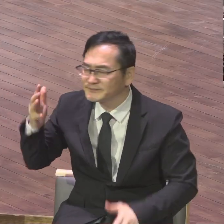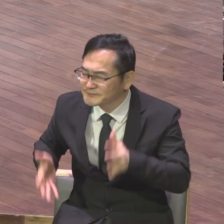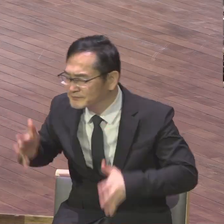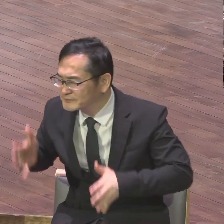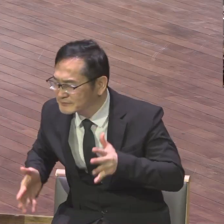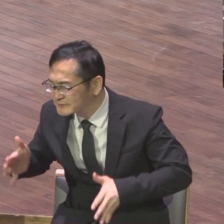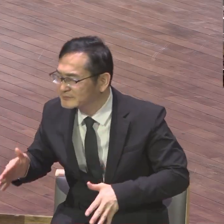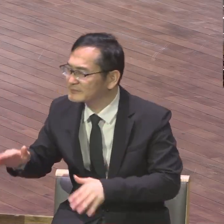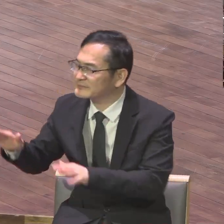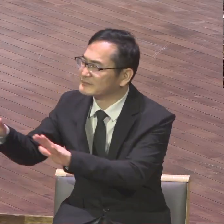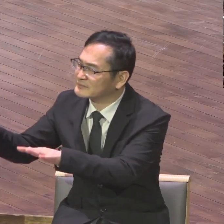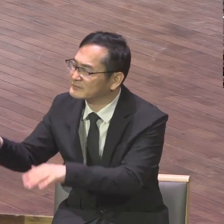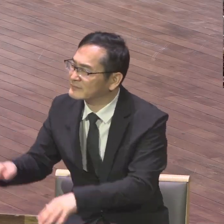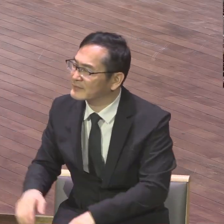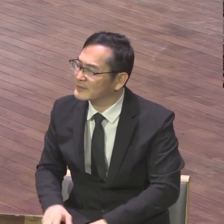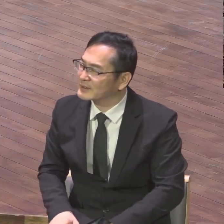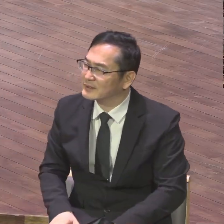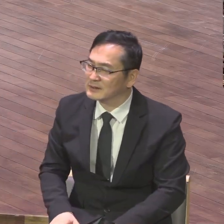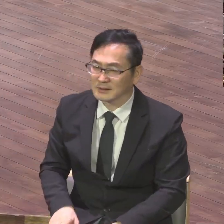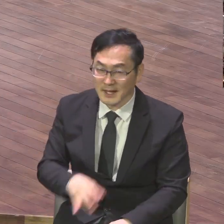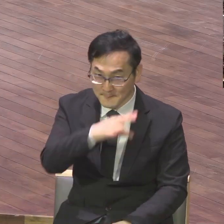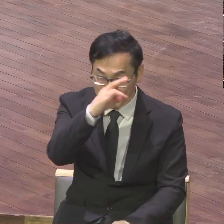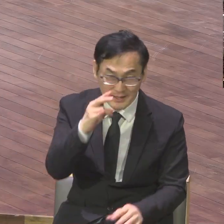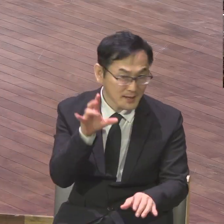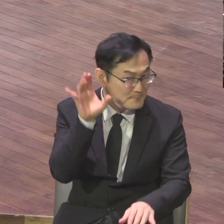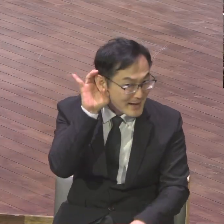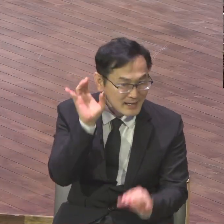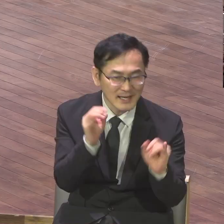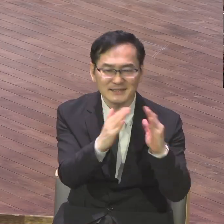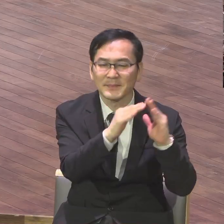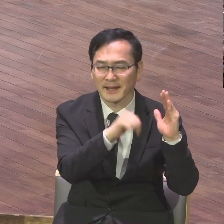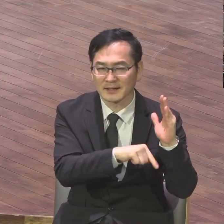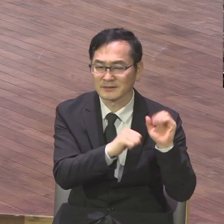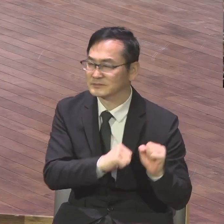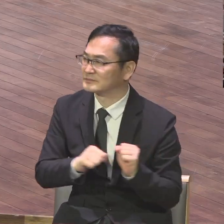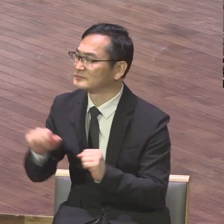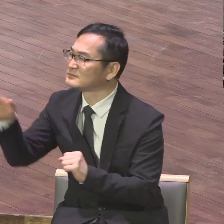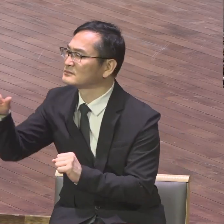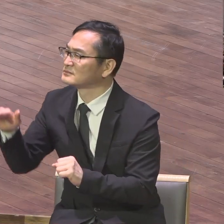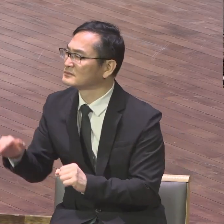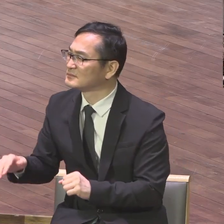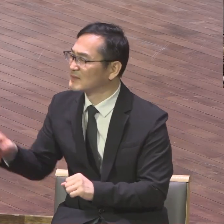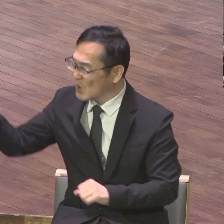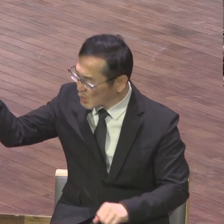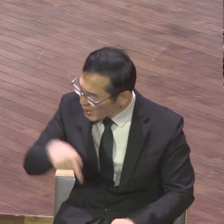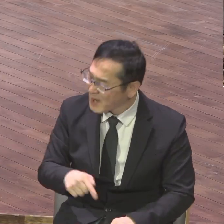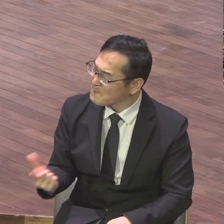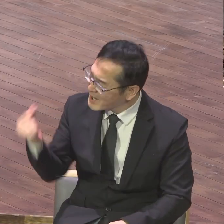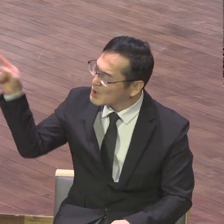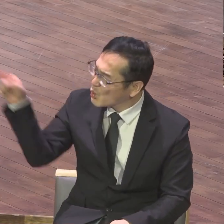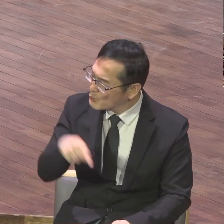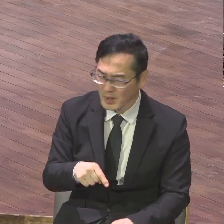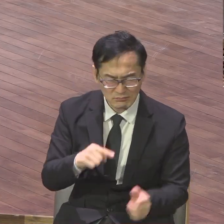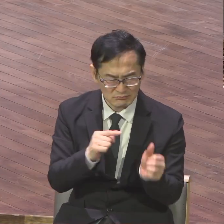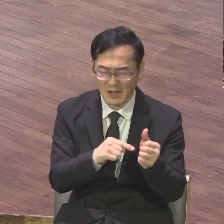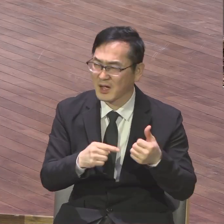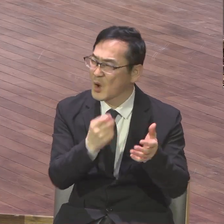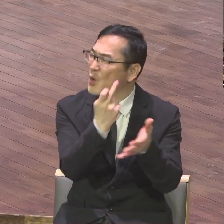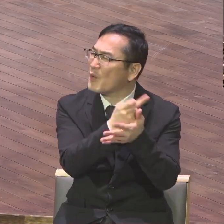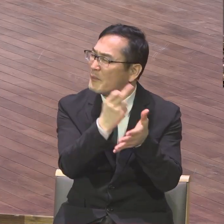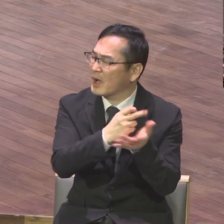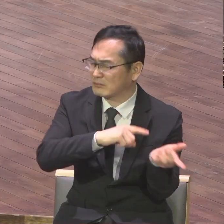맞이하되 마리아는 집에 앉았더라. 마르다가 예수께 여짜오되 주께서 여기 계셨더라면 내 오라비가